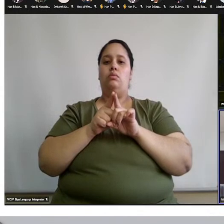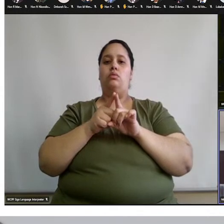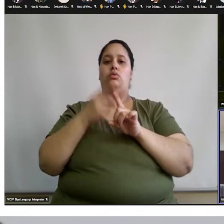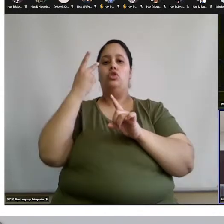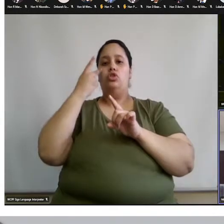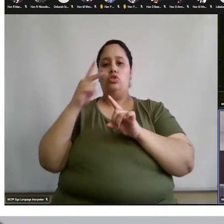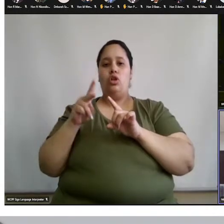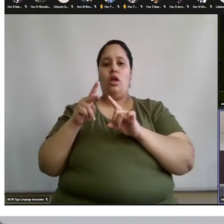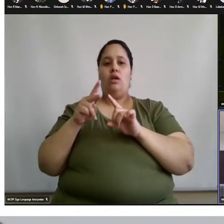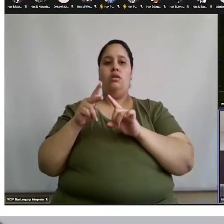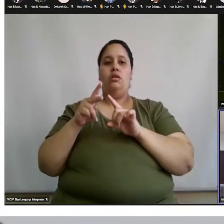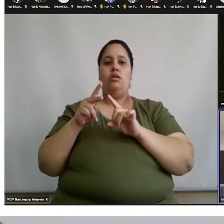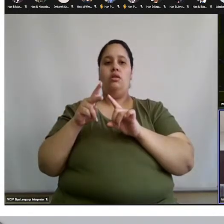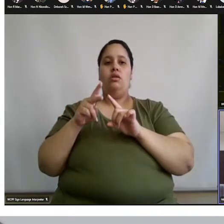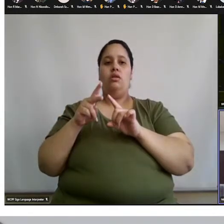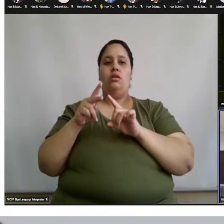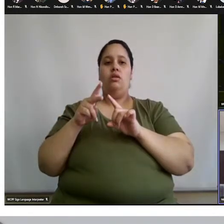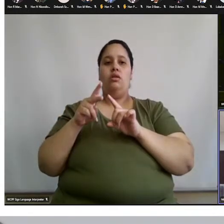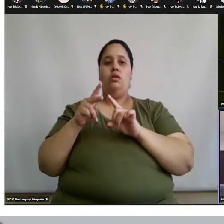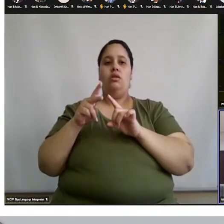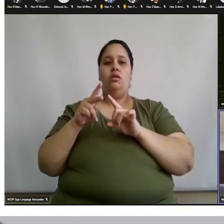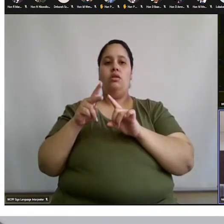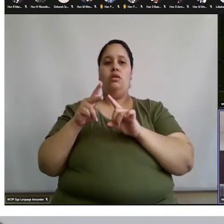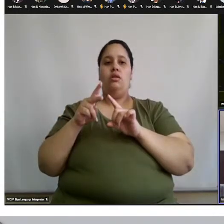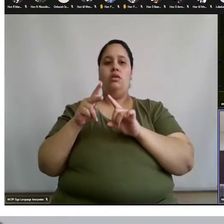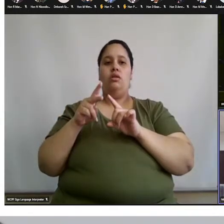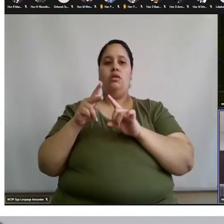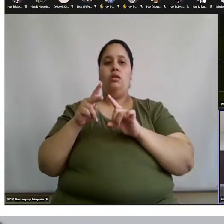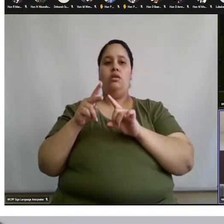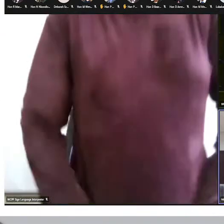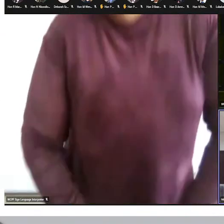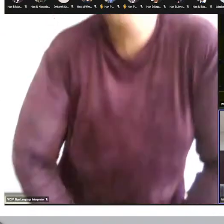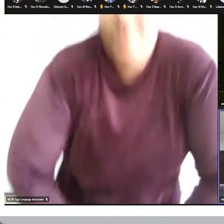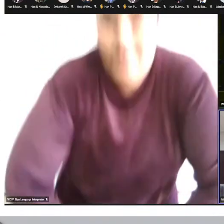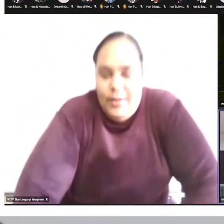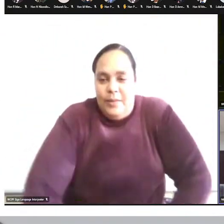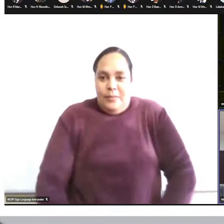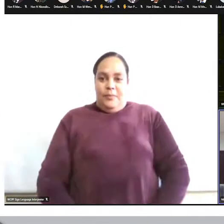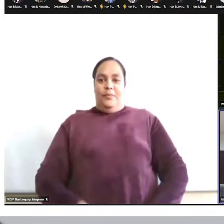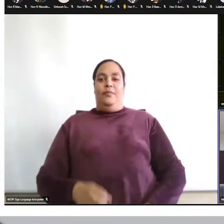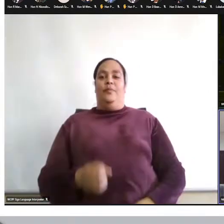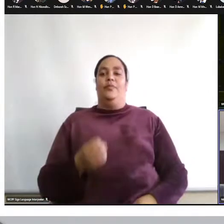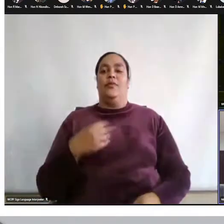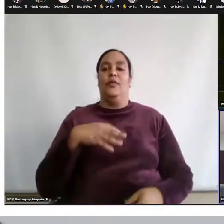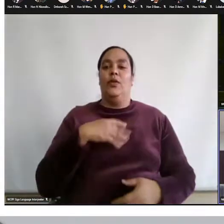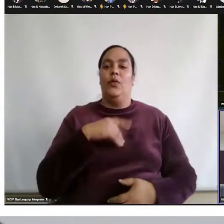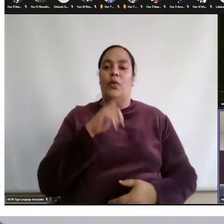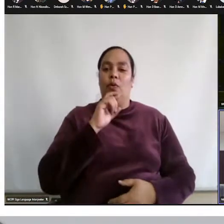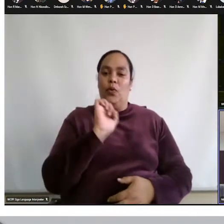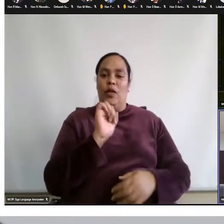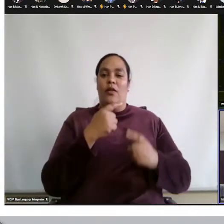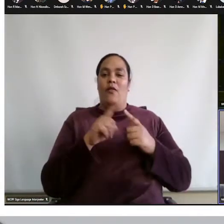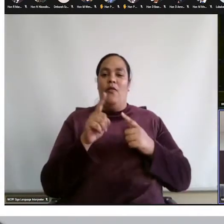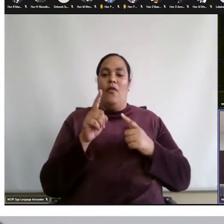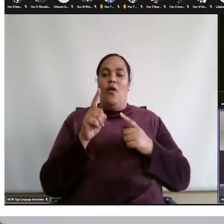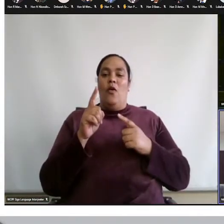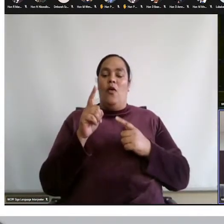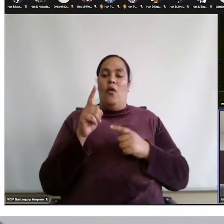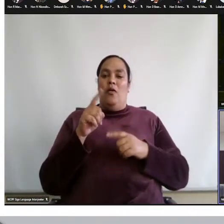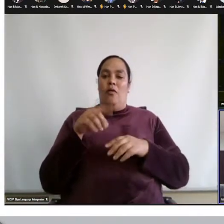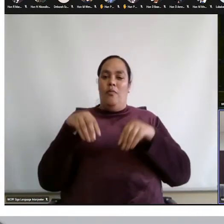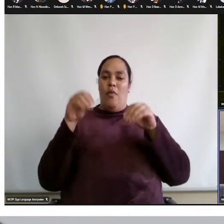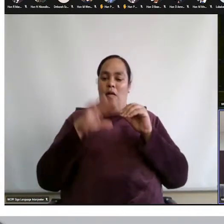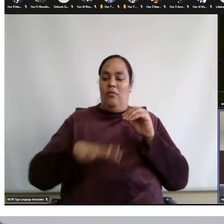is. So ons gebruik daardie veldassessering as die maatstaf om te bepaal watter